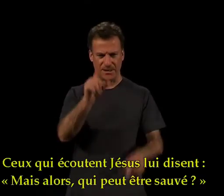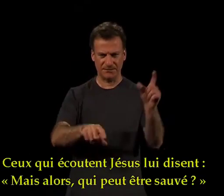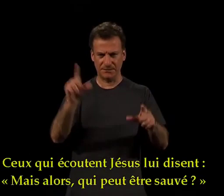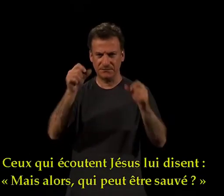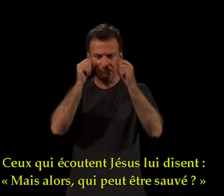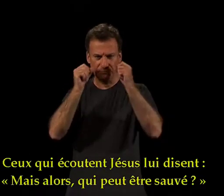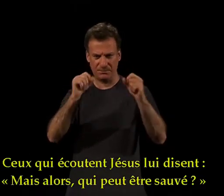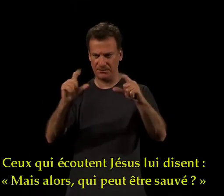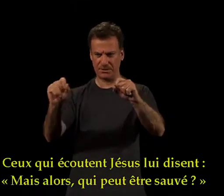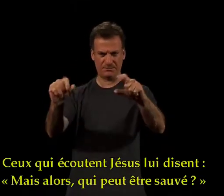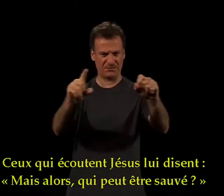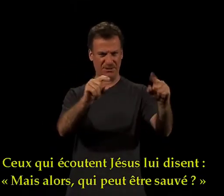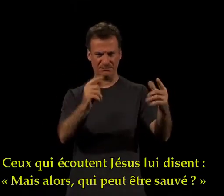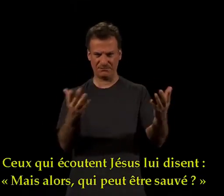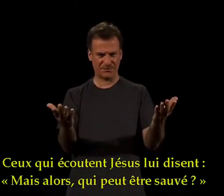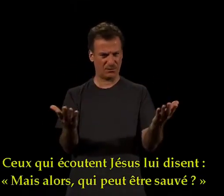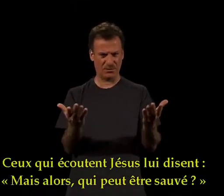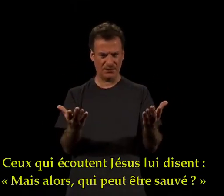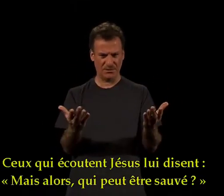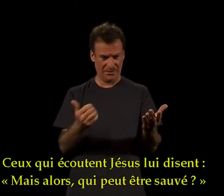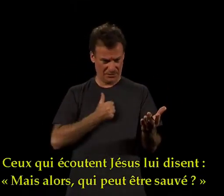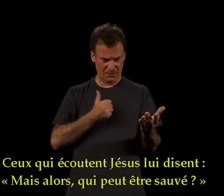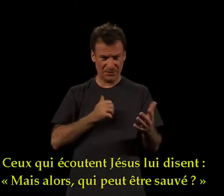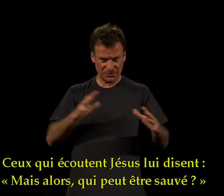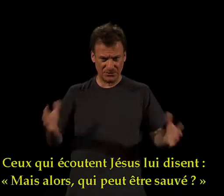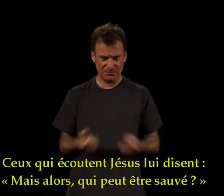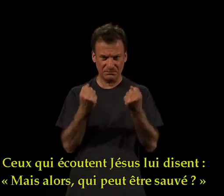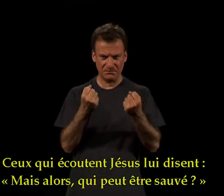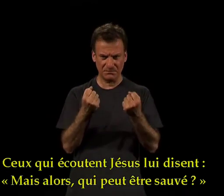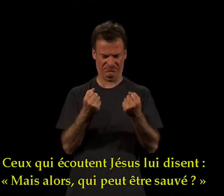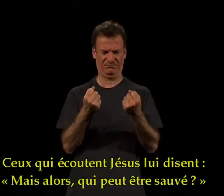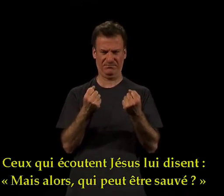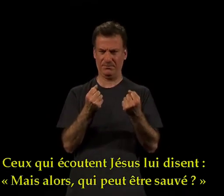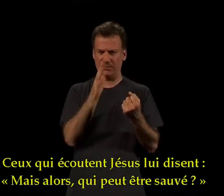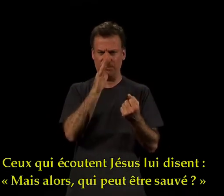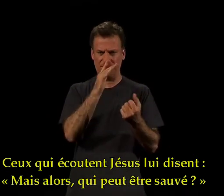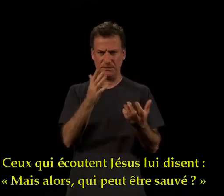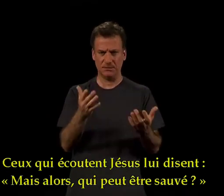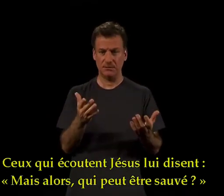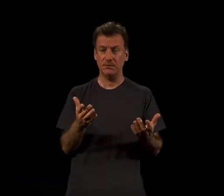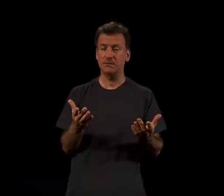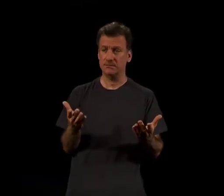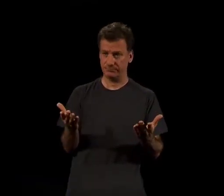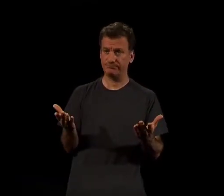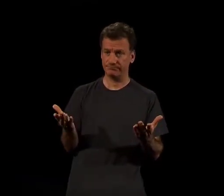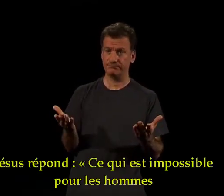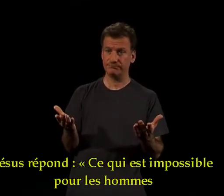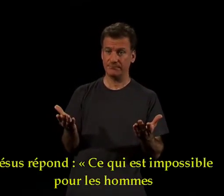» Ceux qui écoutent Jésus lui disent « Mais alors, qui peut être sauvé ? » Jésus répond